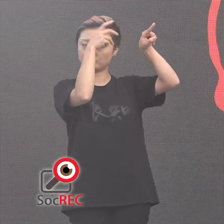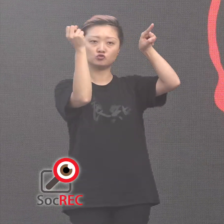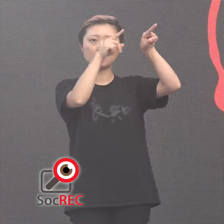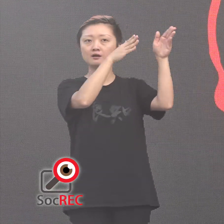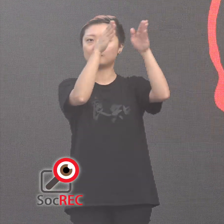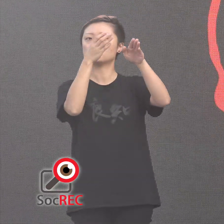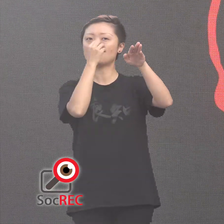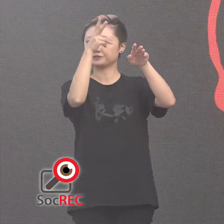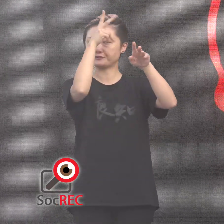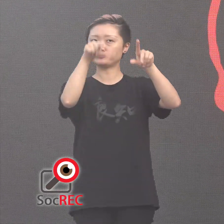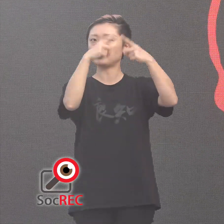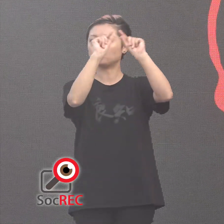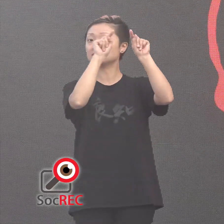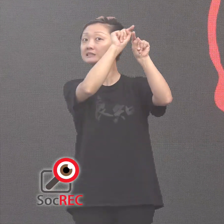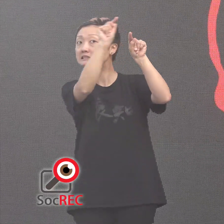权，